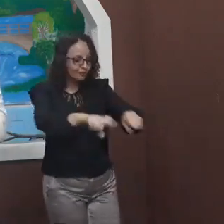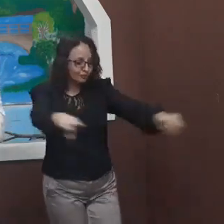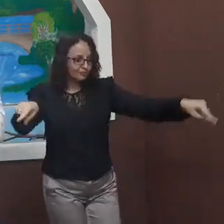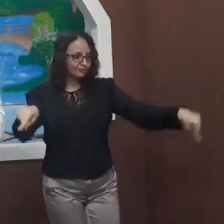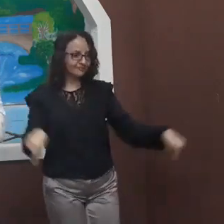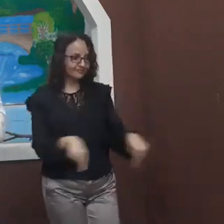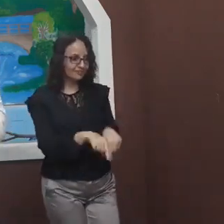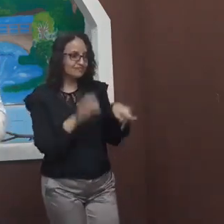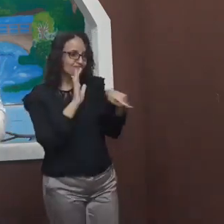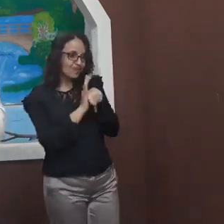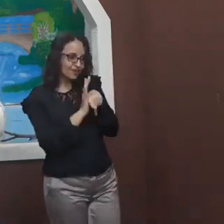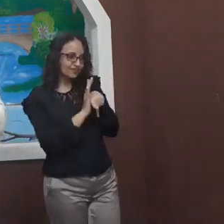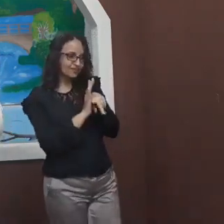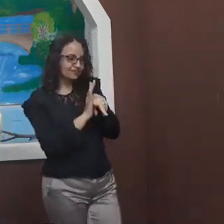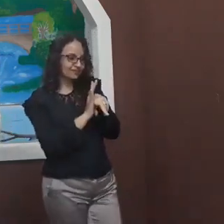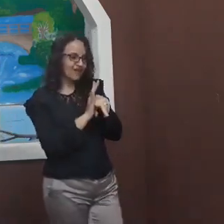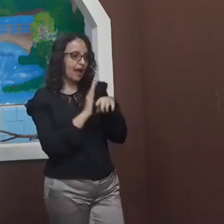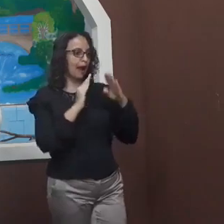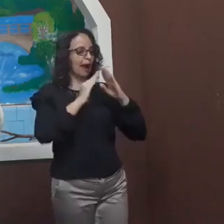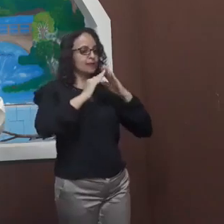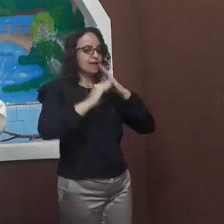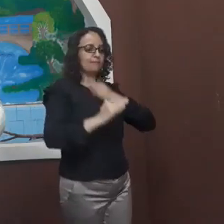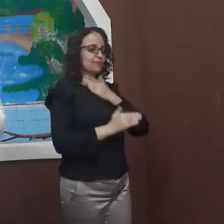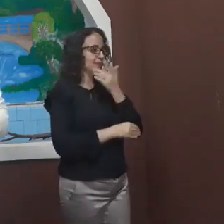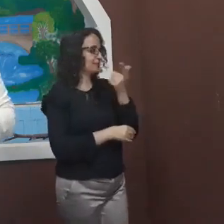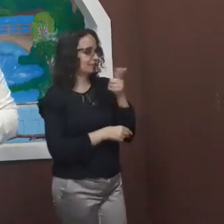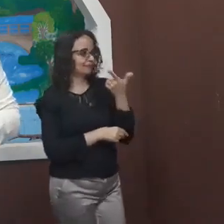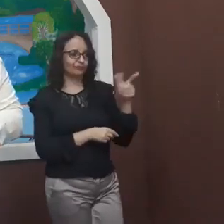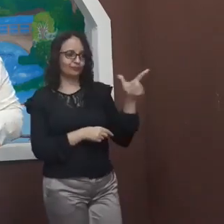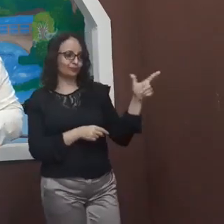Então eu estou atrasado. Na minha casa não tem closet.